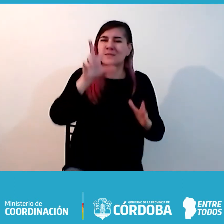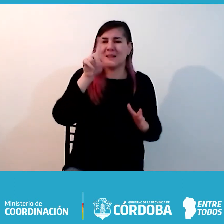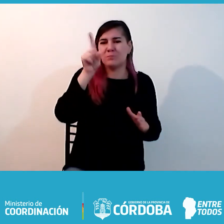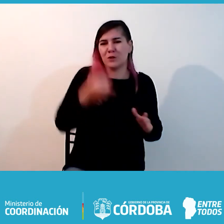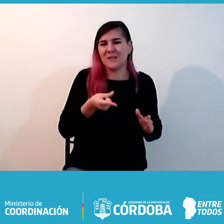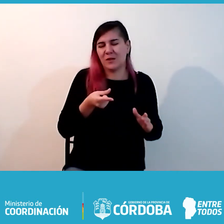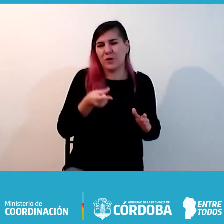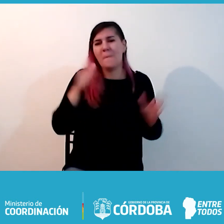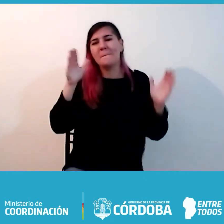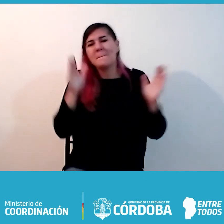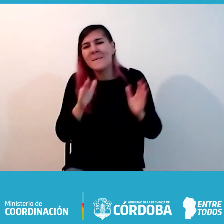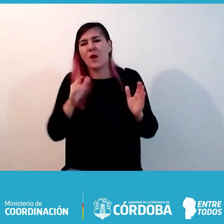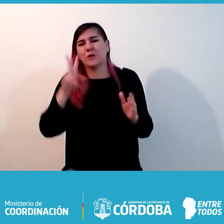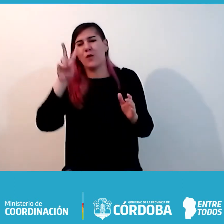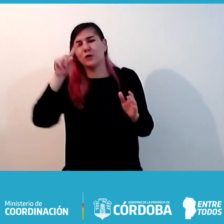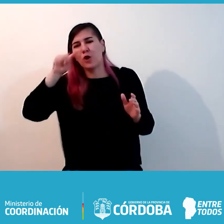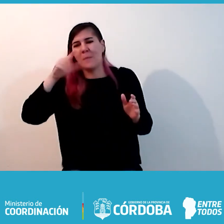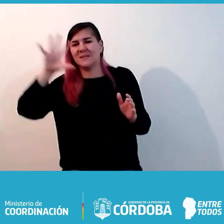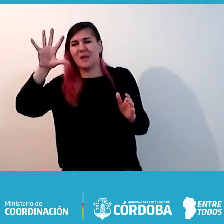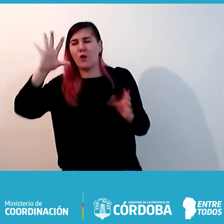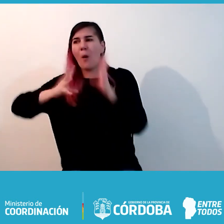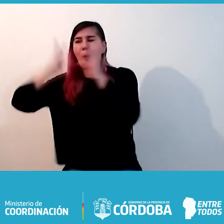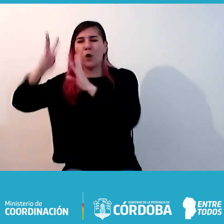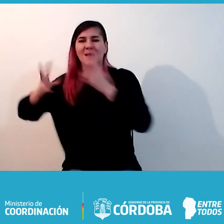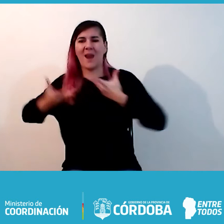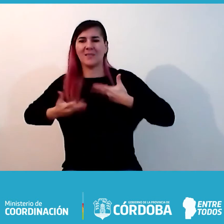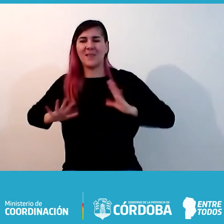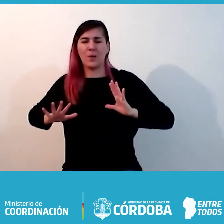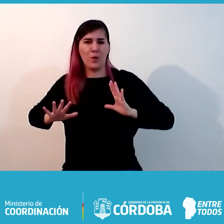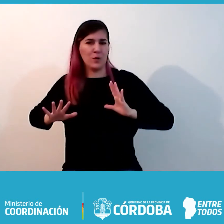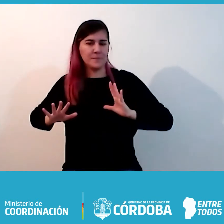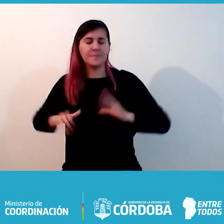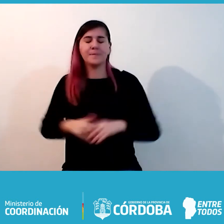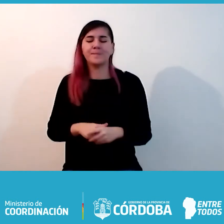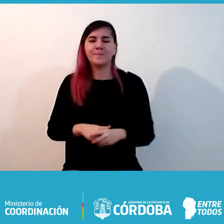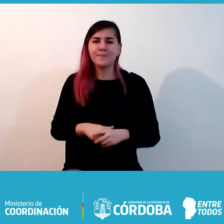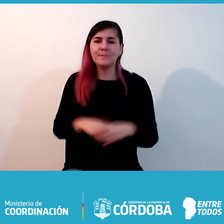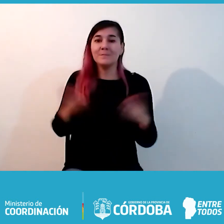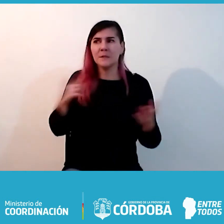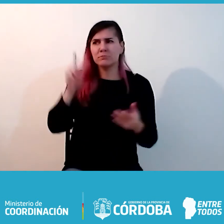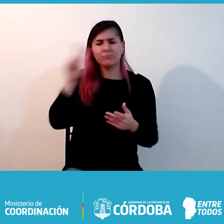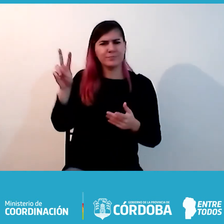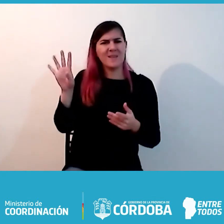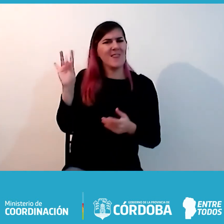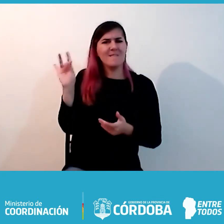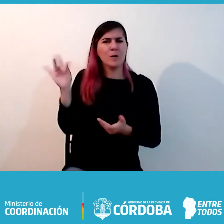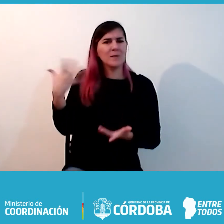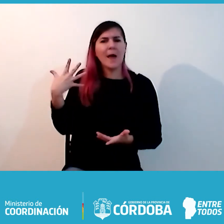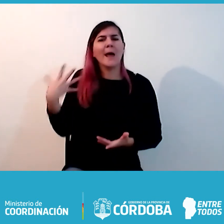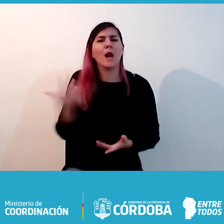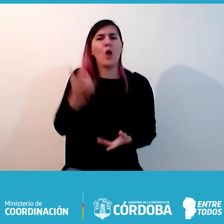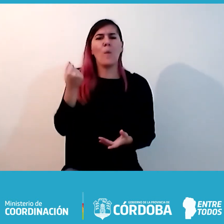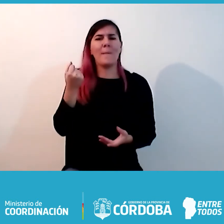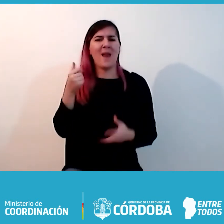del 2,5% de bosque nativo, que hace imposible su reforestación. Se ve con enorme dificultad de poder recuperar, al menos